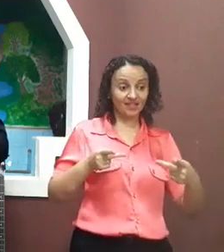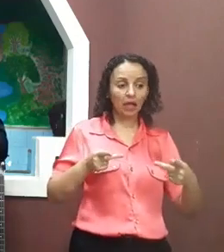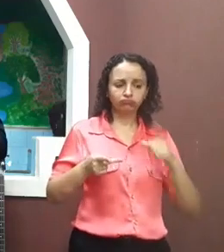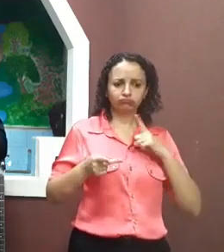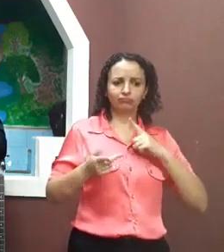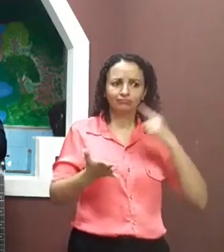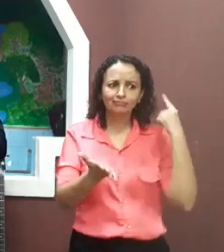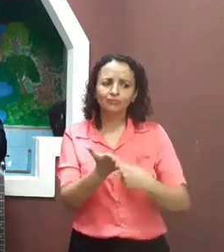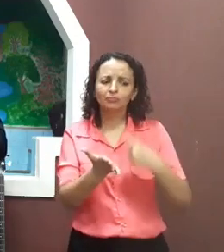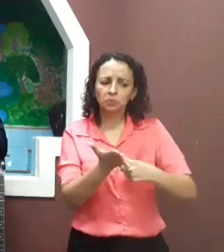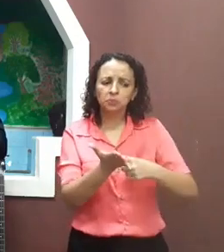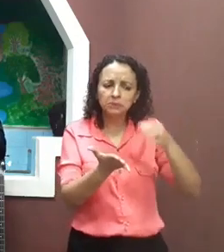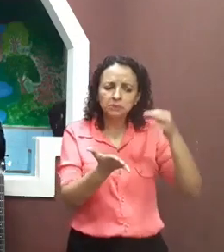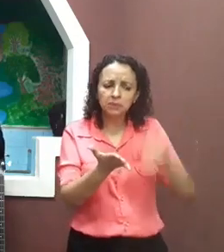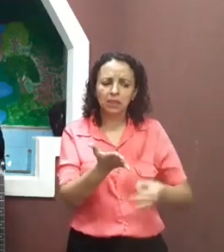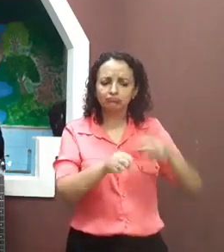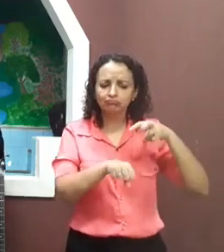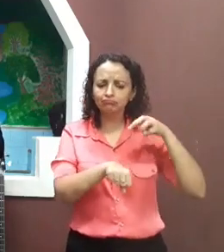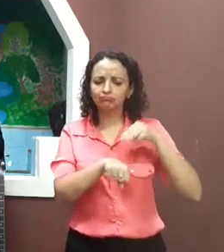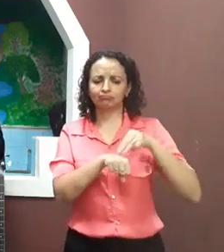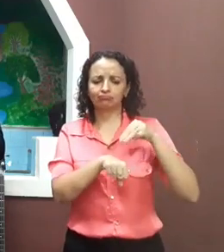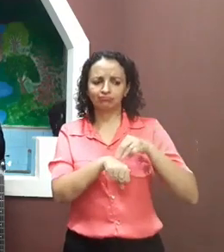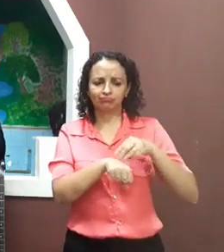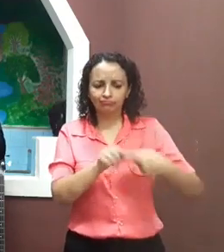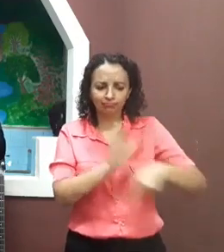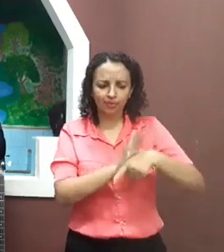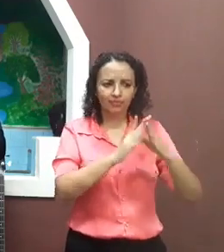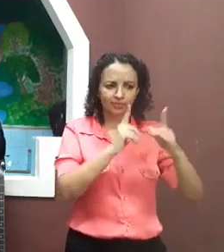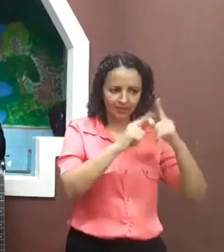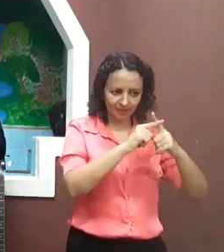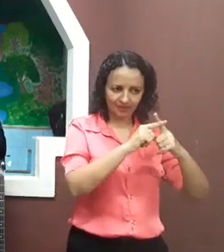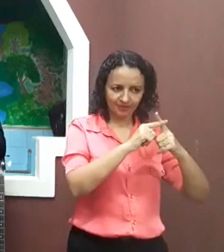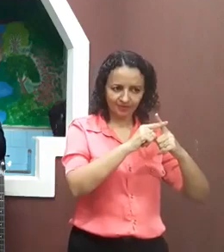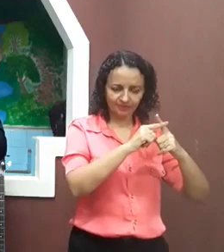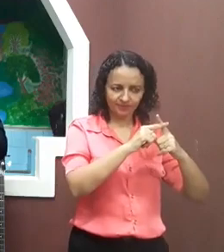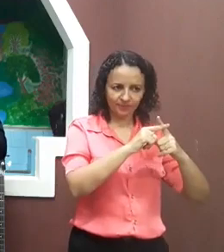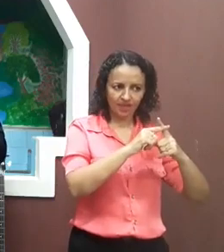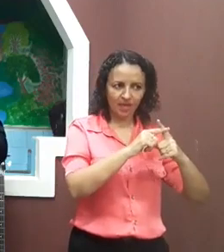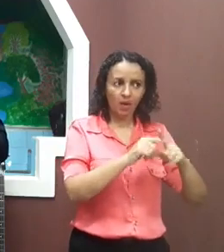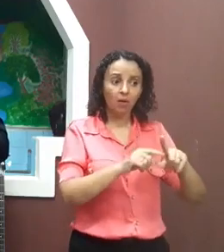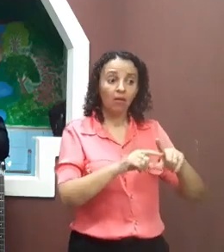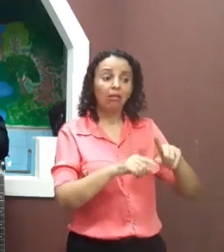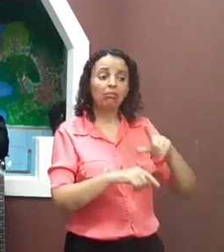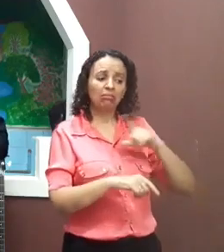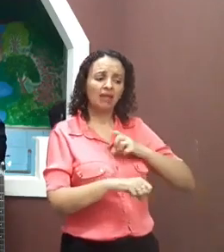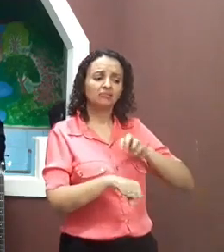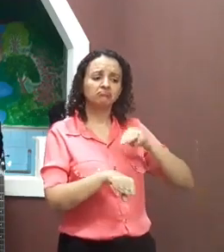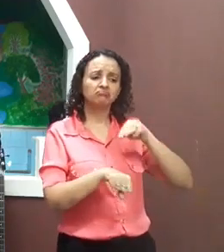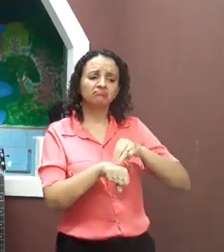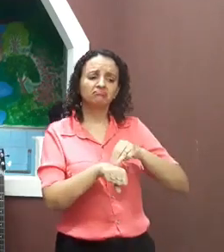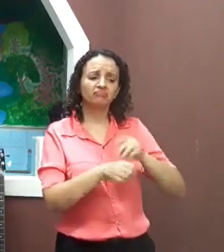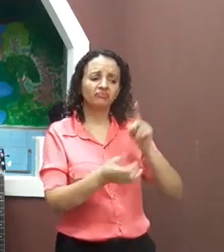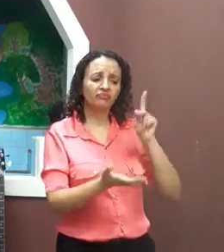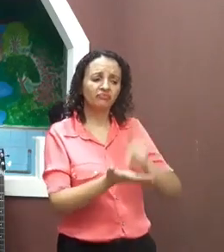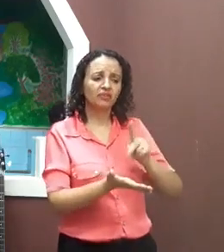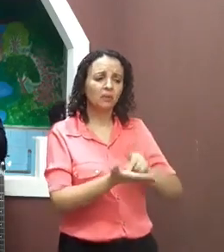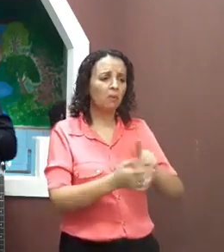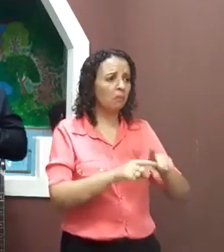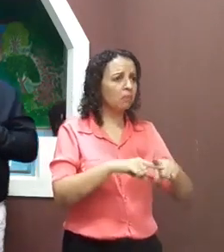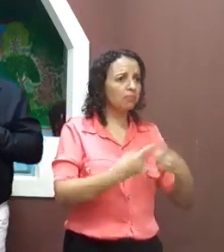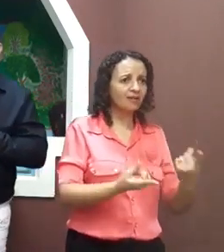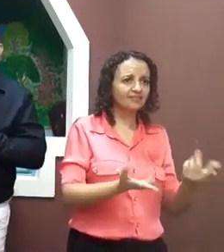de membro. E tem membro que tem menos compromisso que o visitante. Eu vou dizer